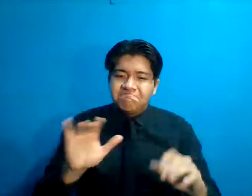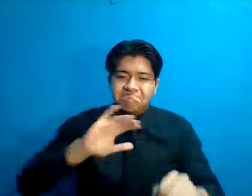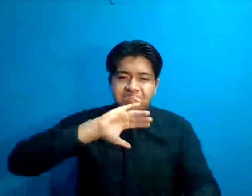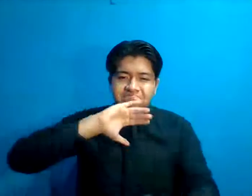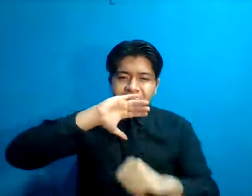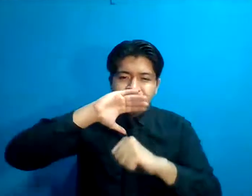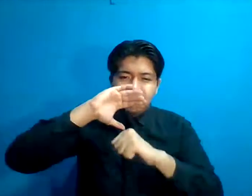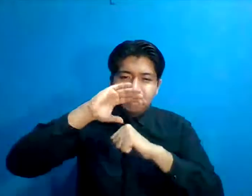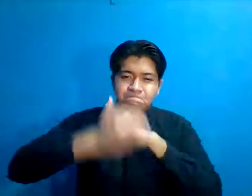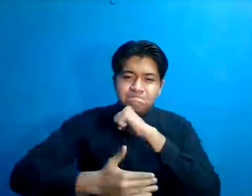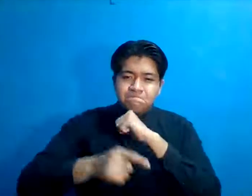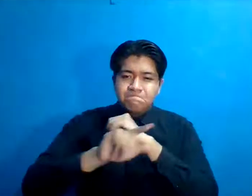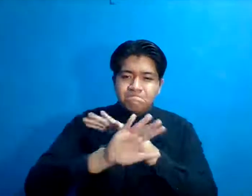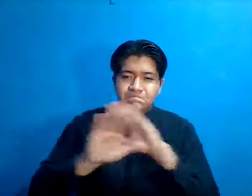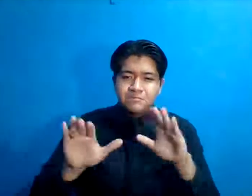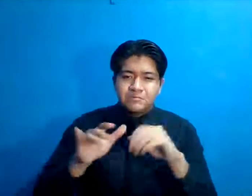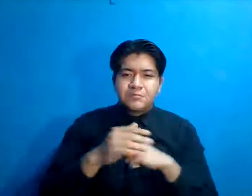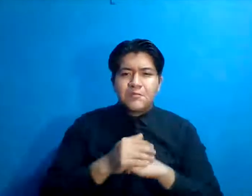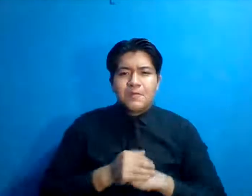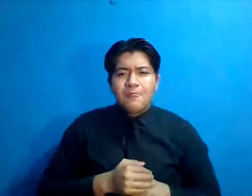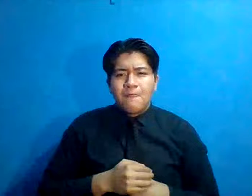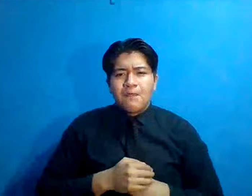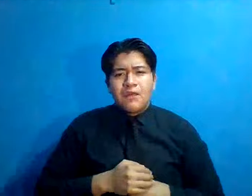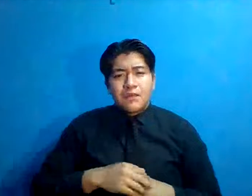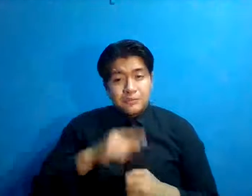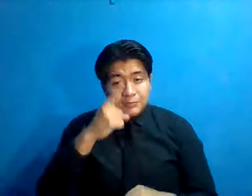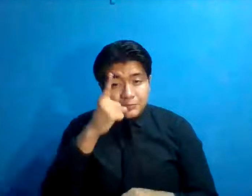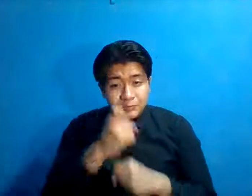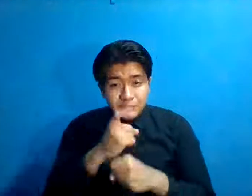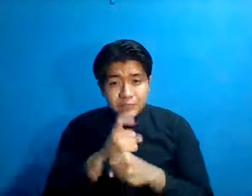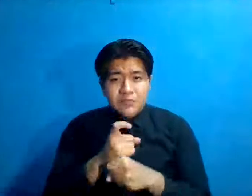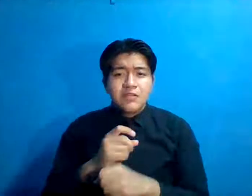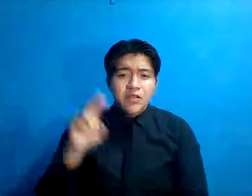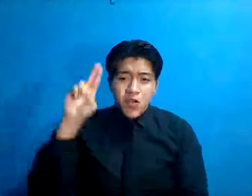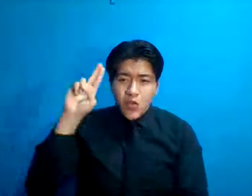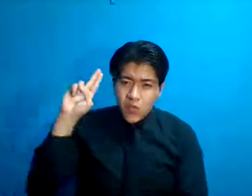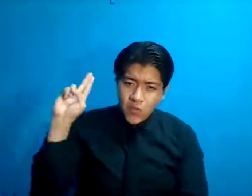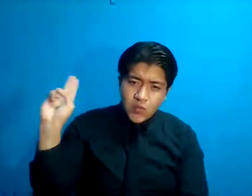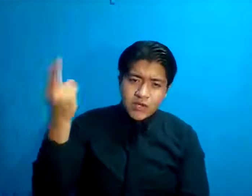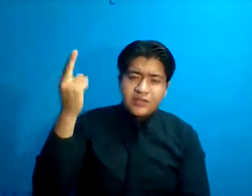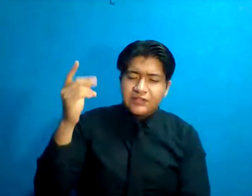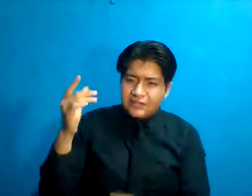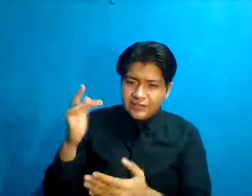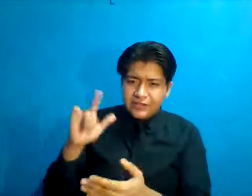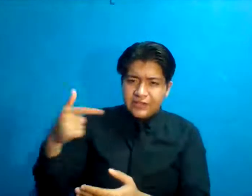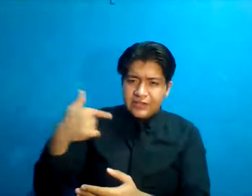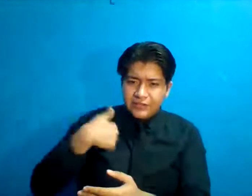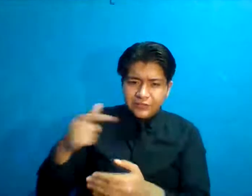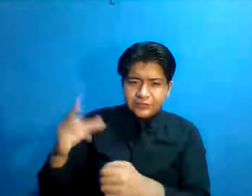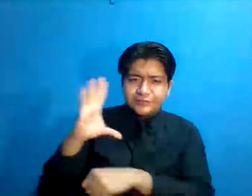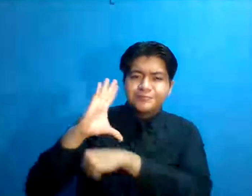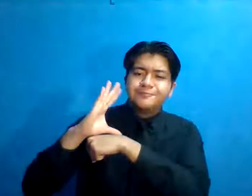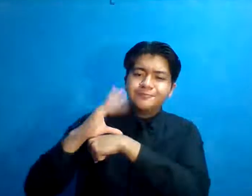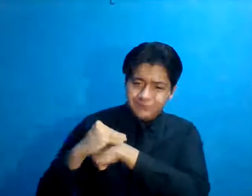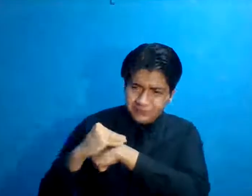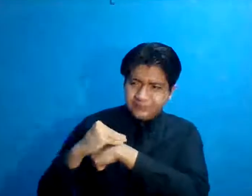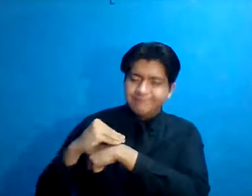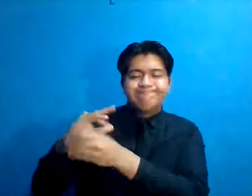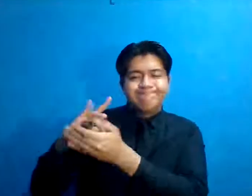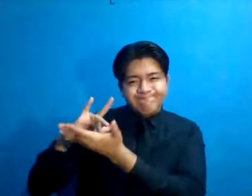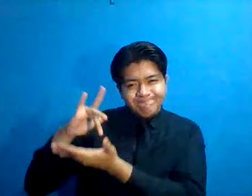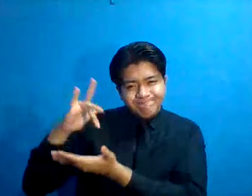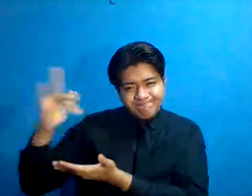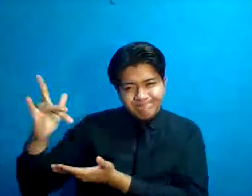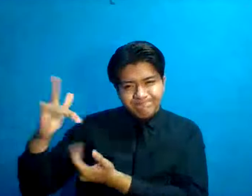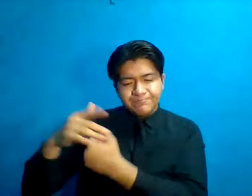conferencia. Primero que nada, agradeciendo a la universidad por el espacio brindado en esta aula virtual,